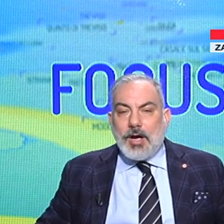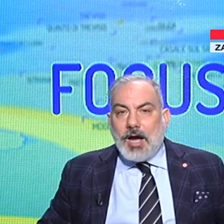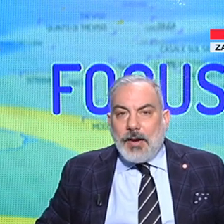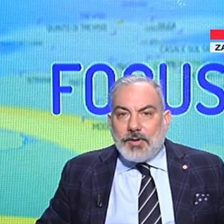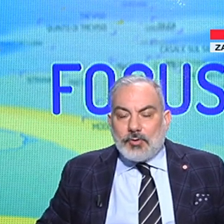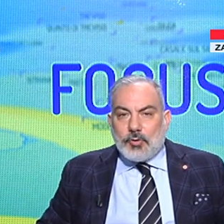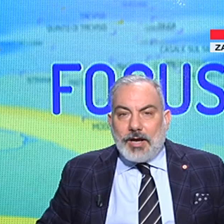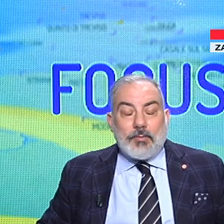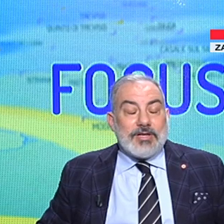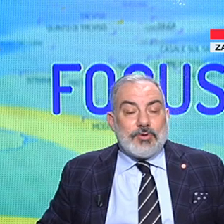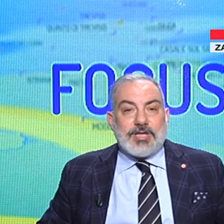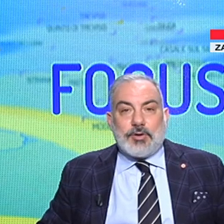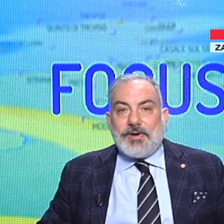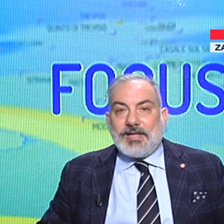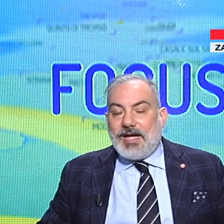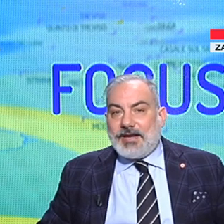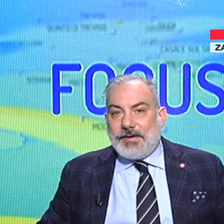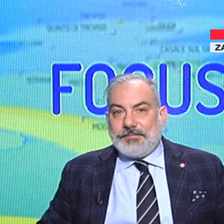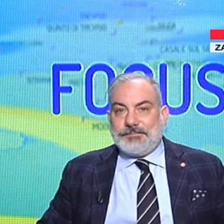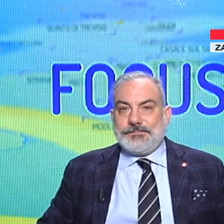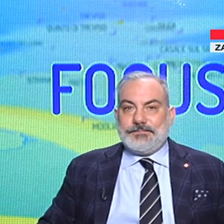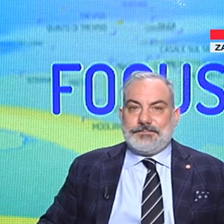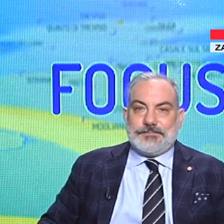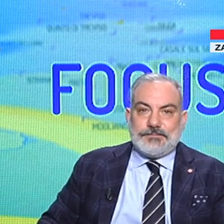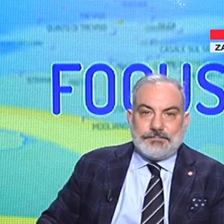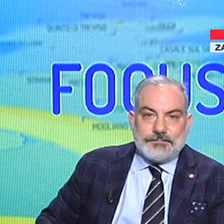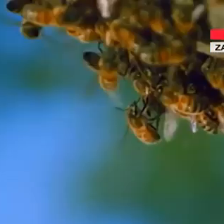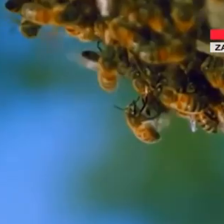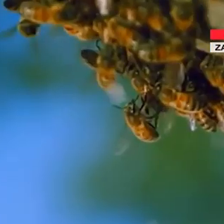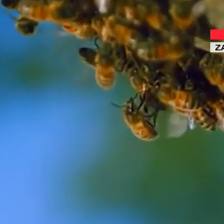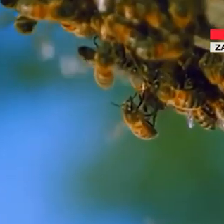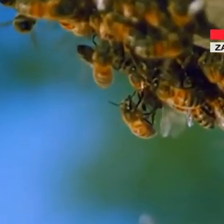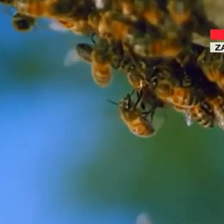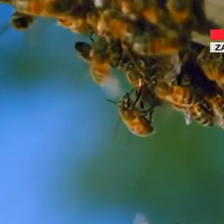appassionato apicoltore al quale sono state rubate le arnie.